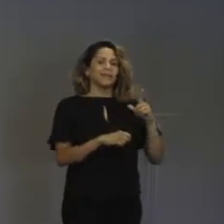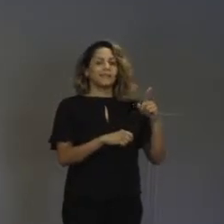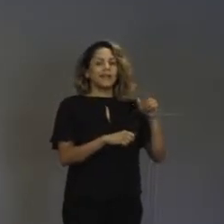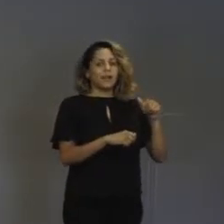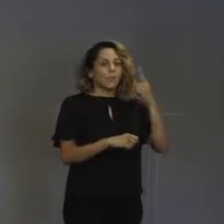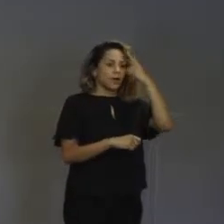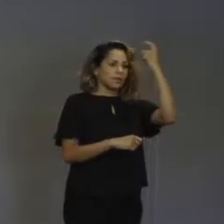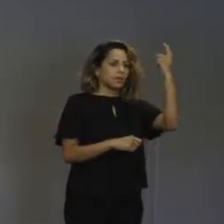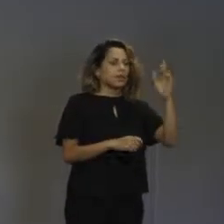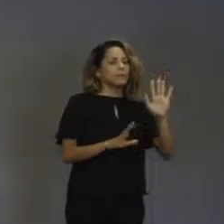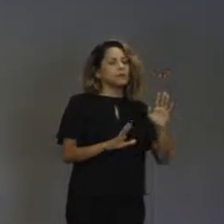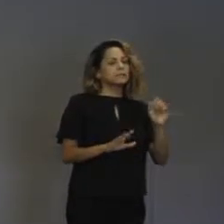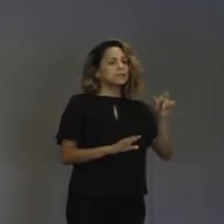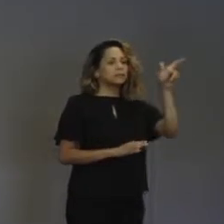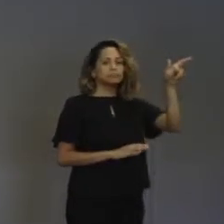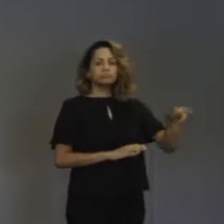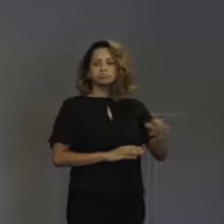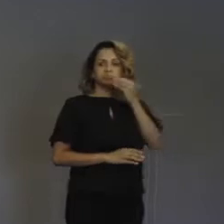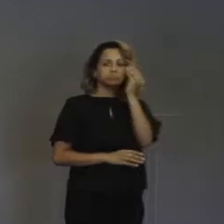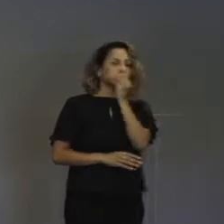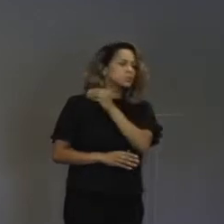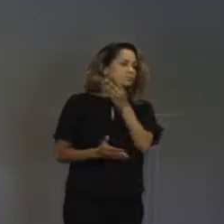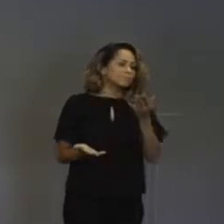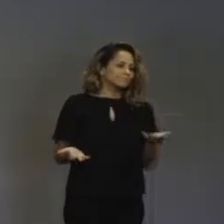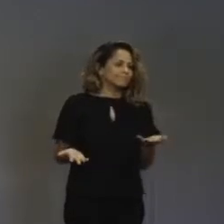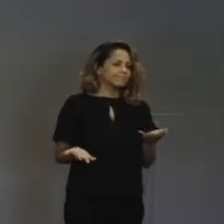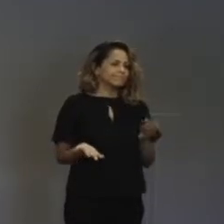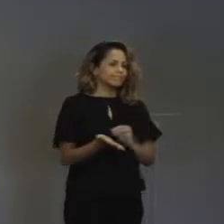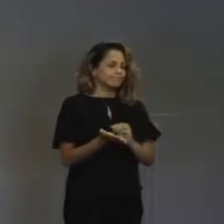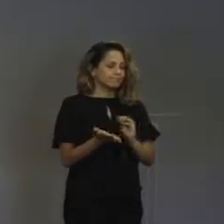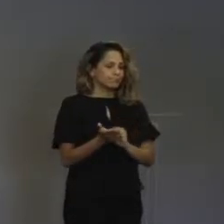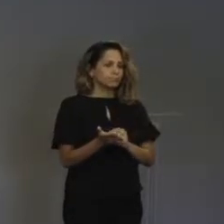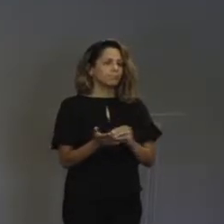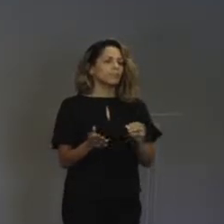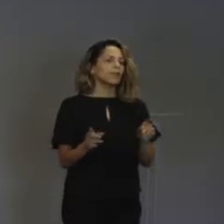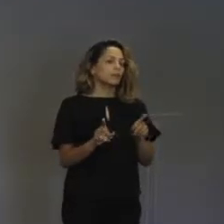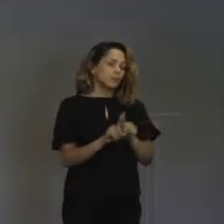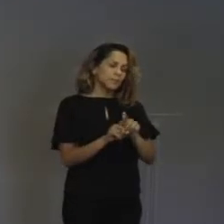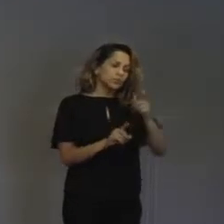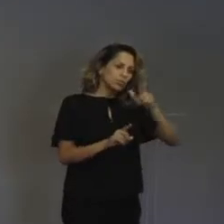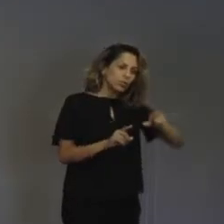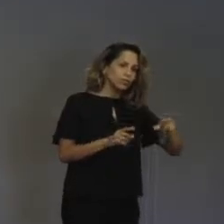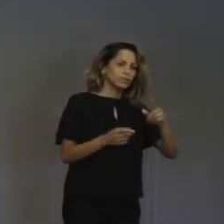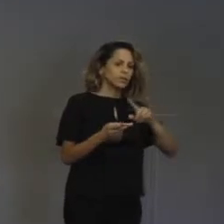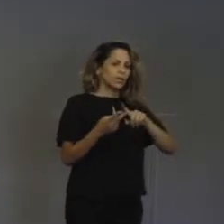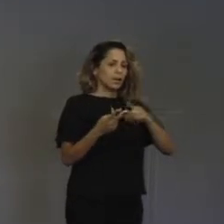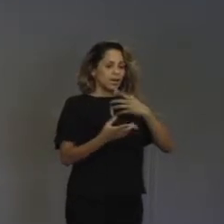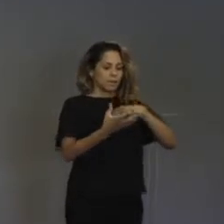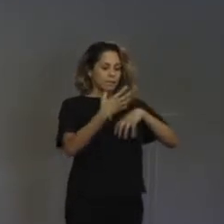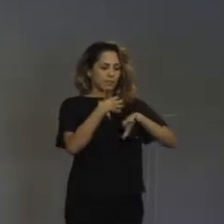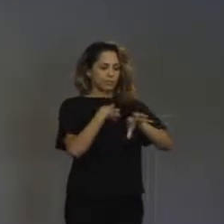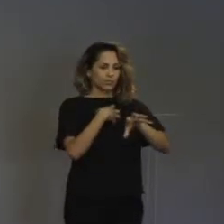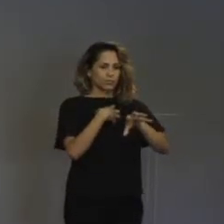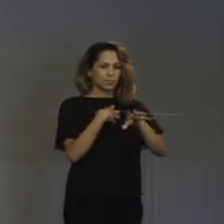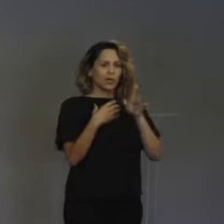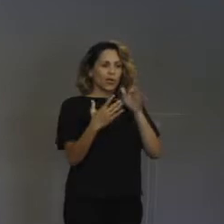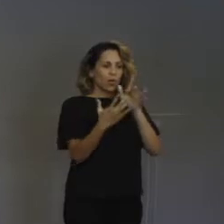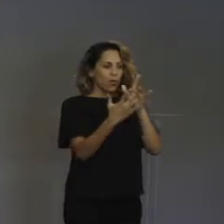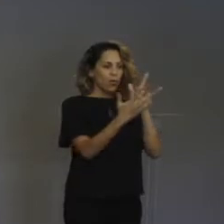vai fazer a diferença. E aí a gente necessariamente perpassa também a discussão da empatia e do contato para o outro, que quebram